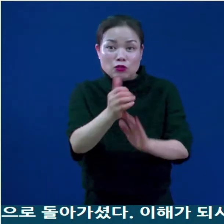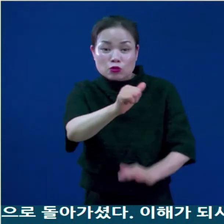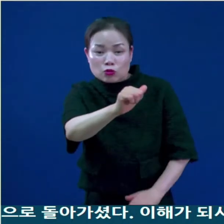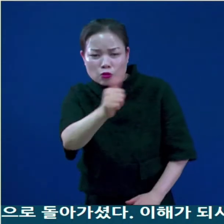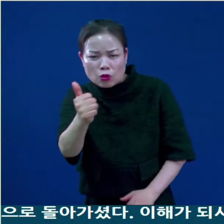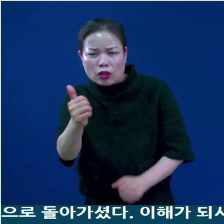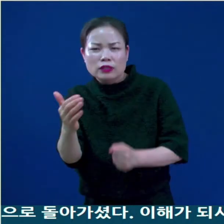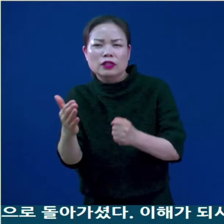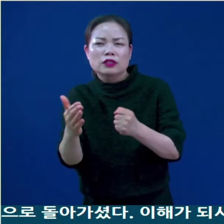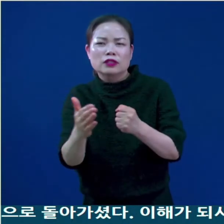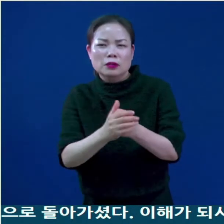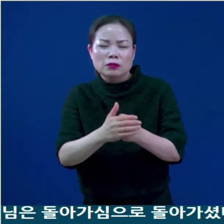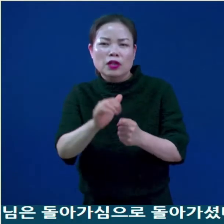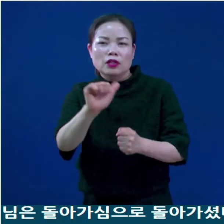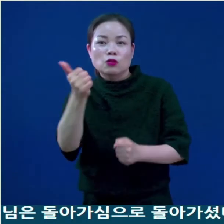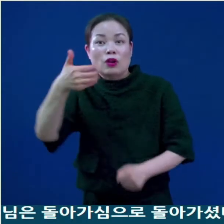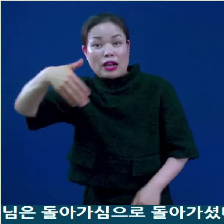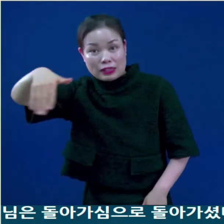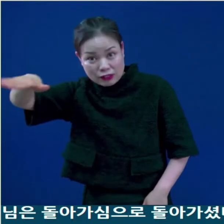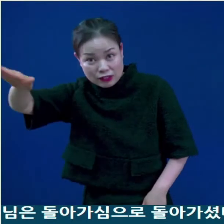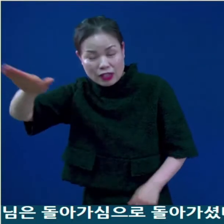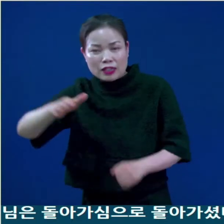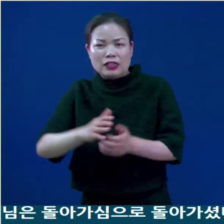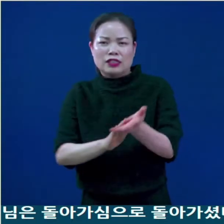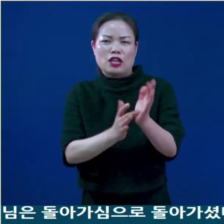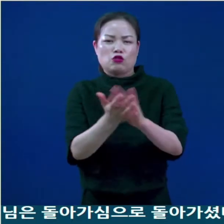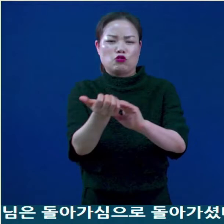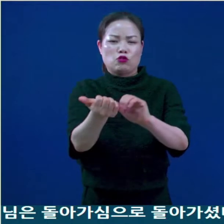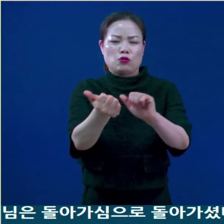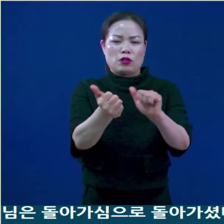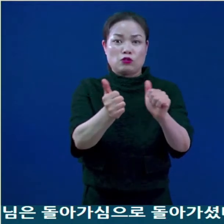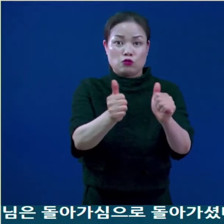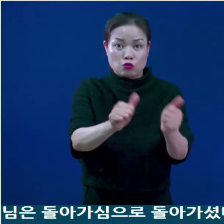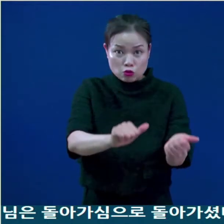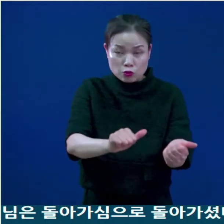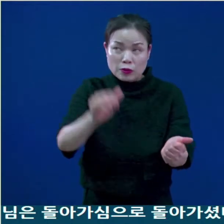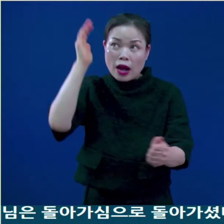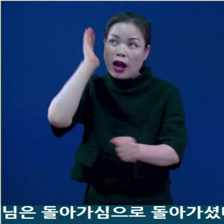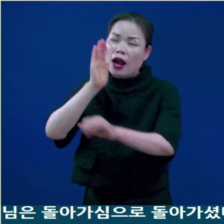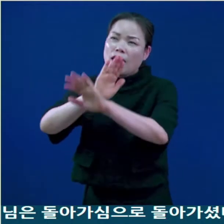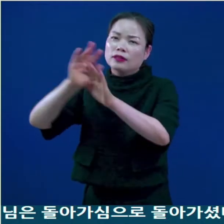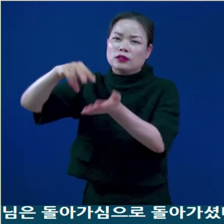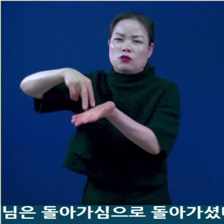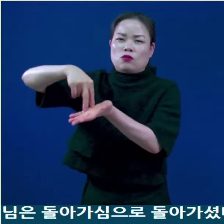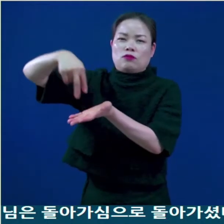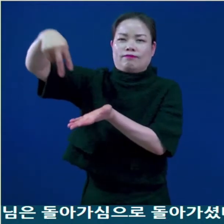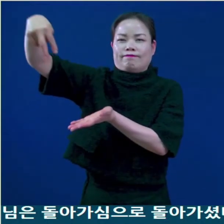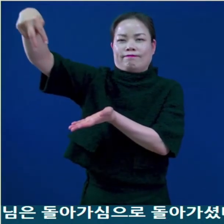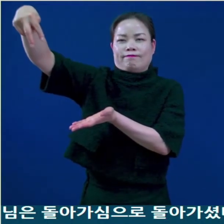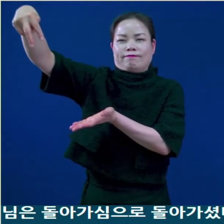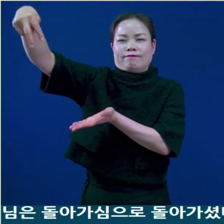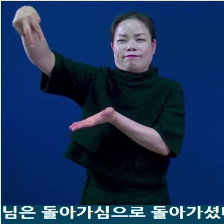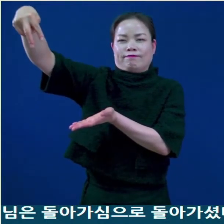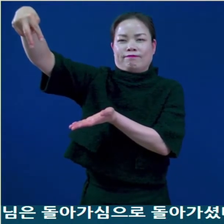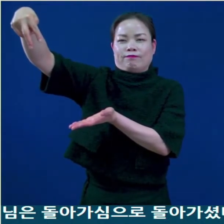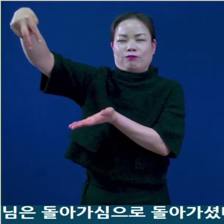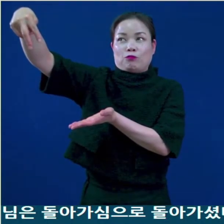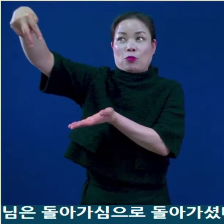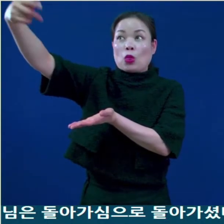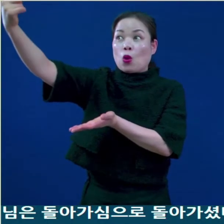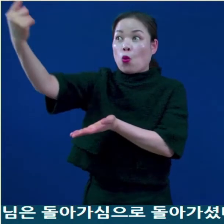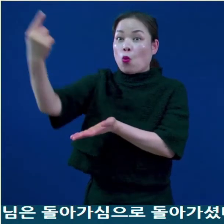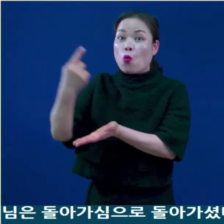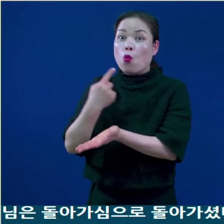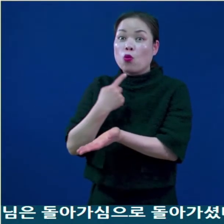돌아가심으로 돌아가셨어요. 예수님의 죽음은 하늘로 올리워지셨다는 거예요.